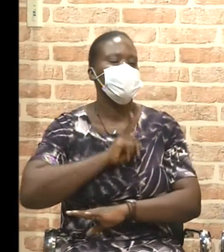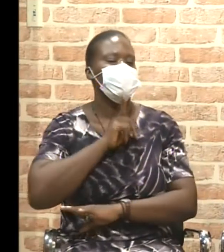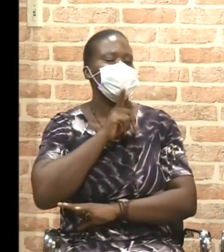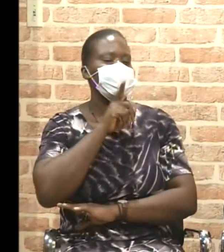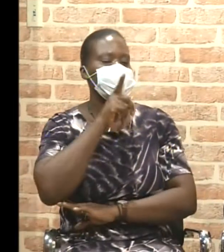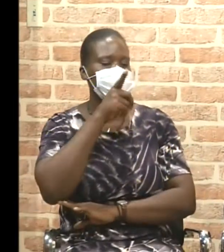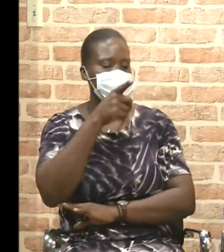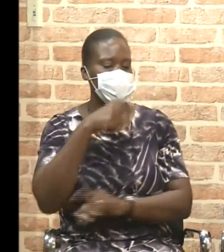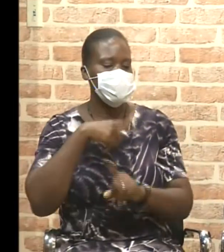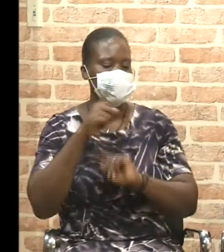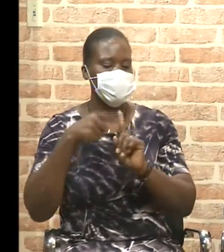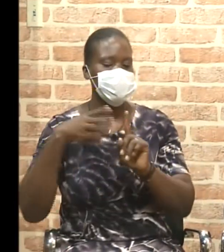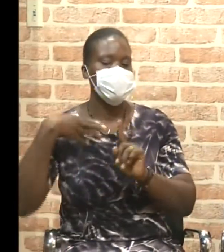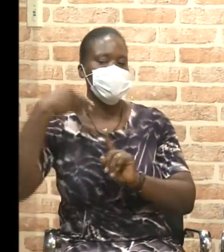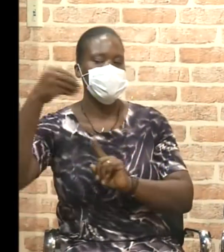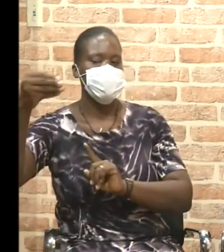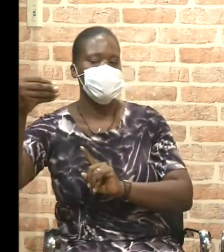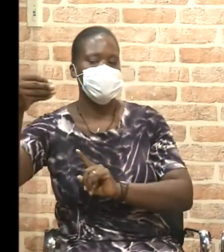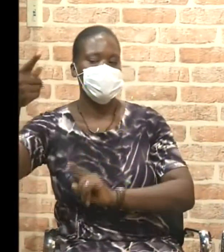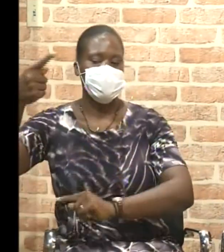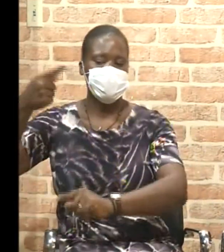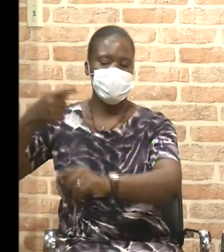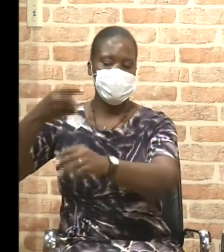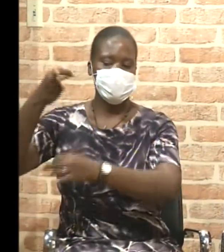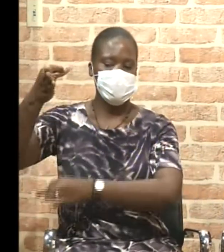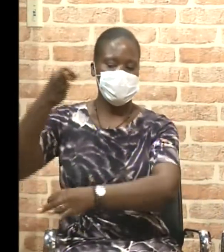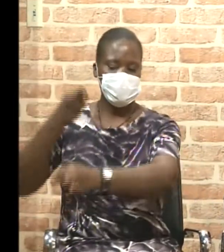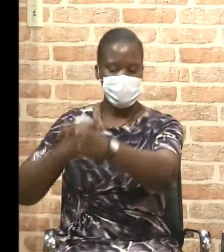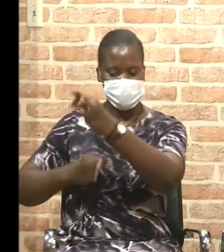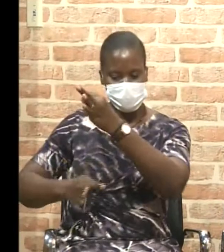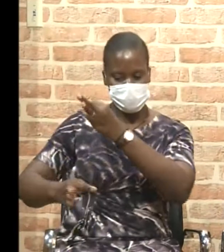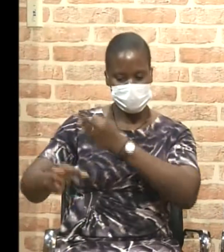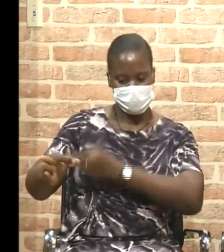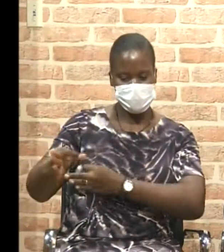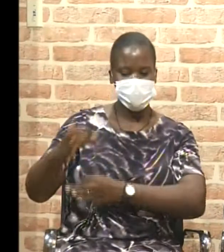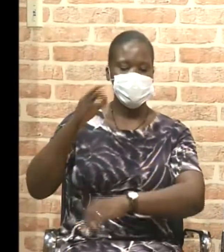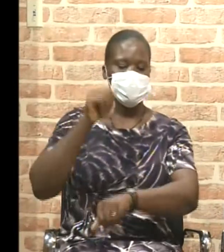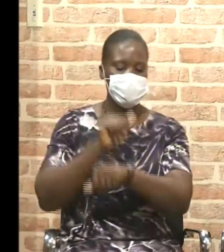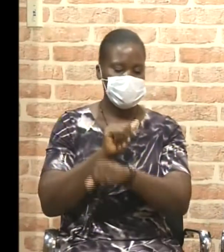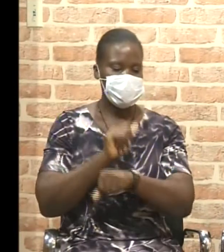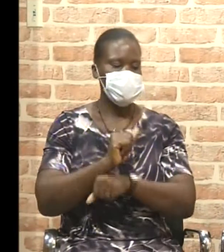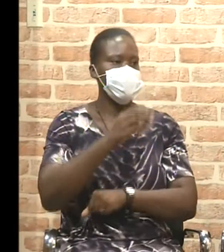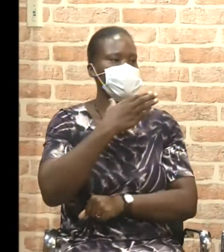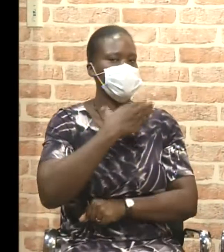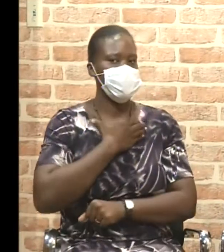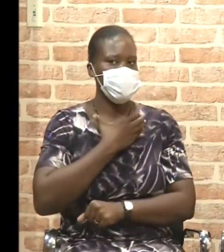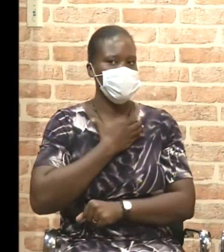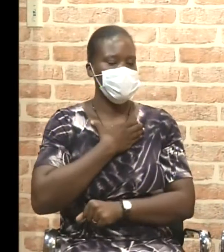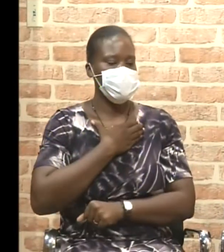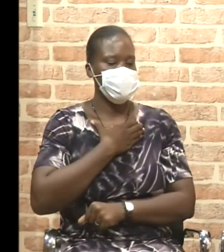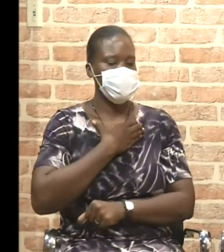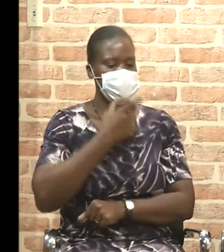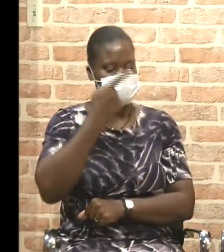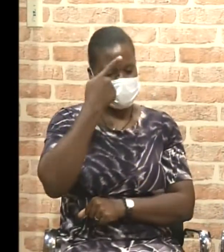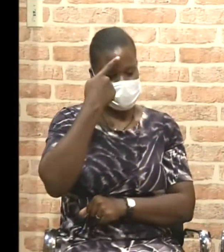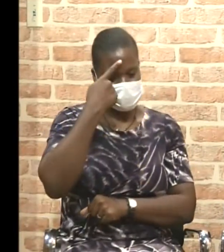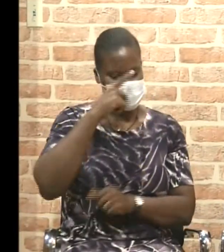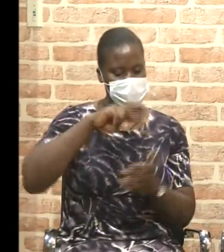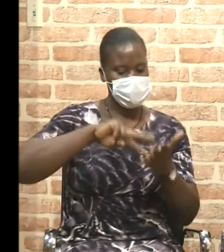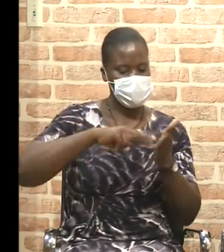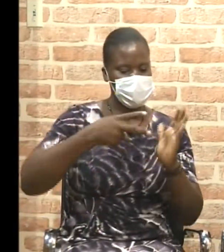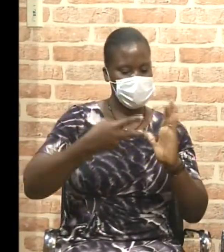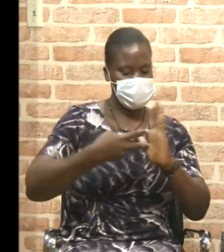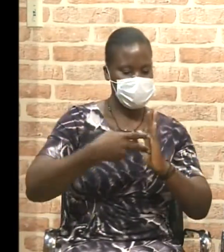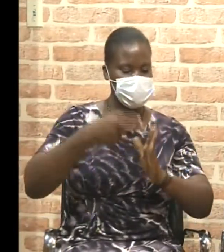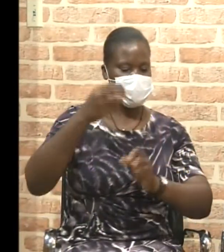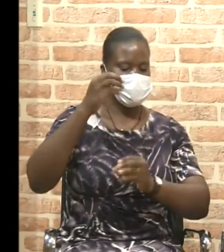aller, monde qui a venir au moins travail pour mettre un cadre juridique qui définit fonctionnement et organisation bureau,